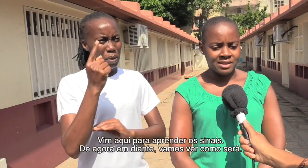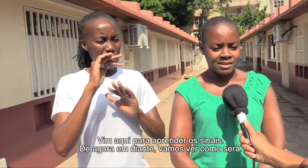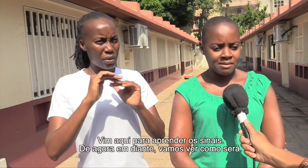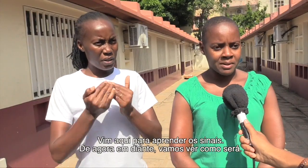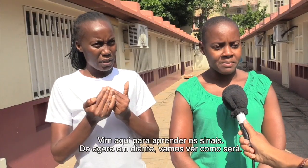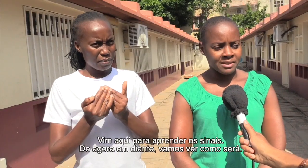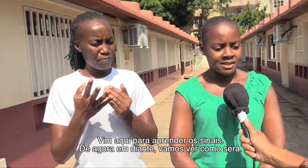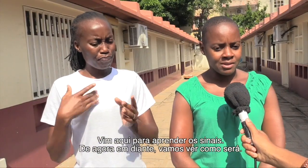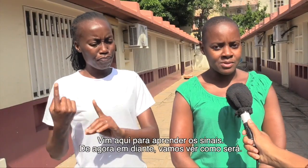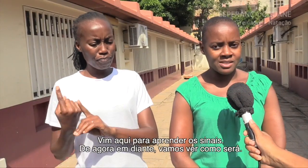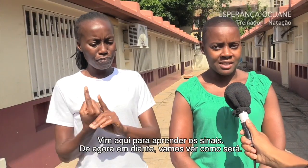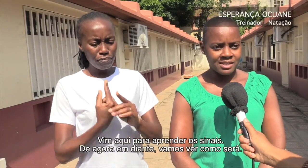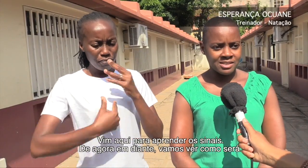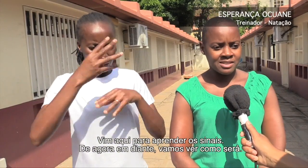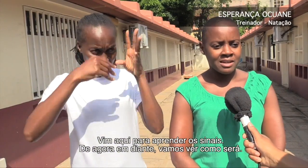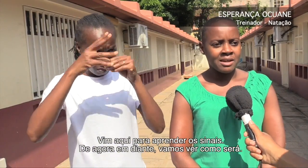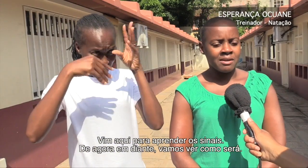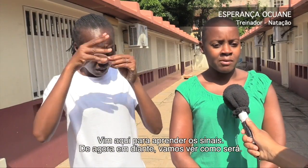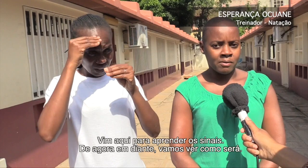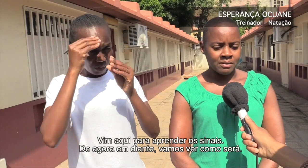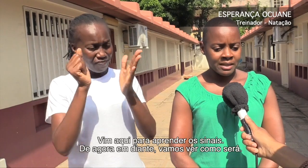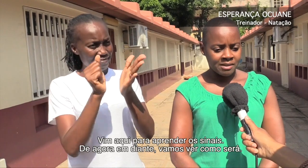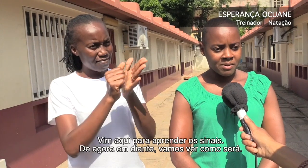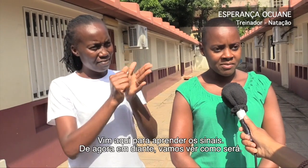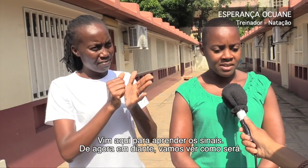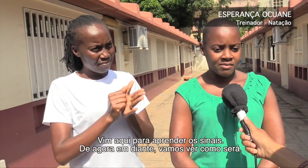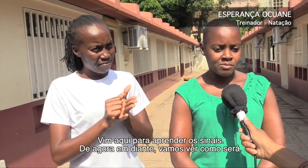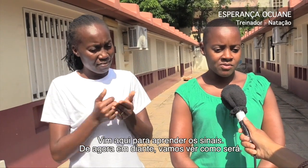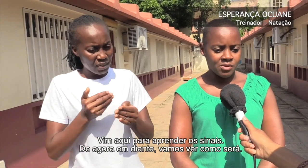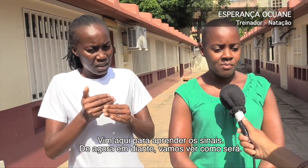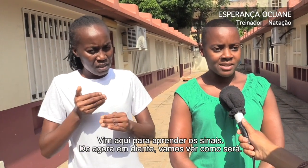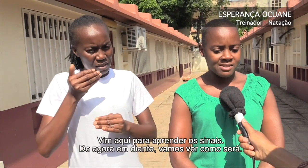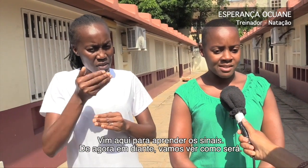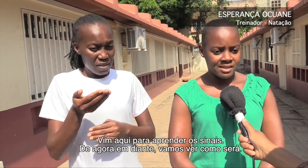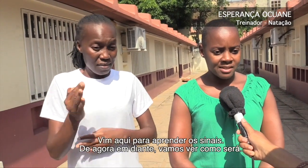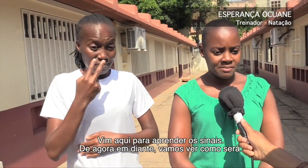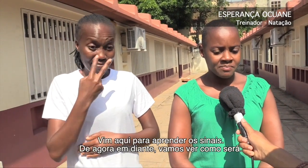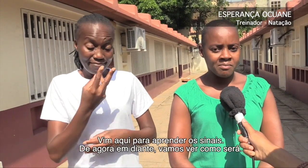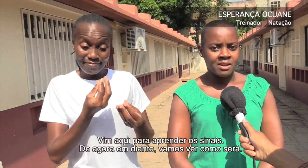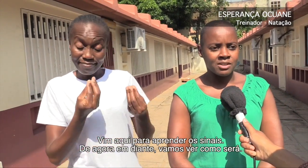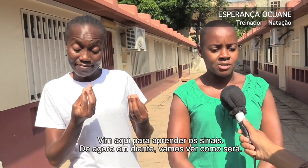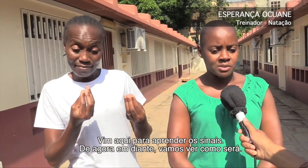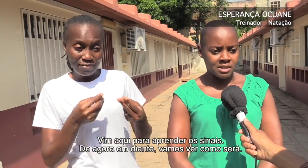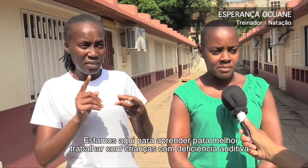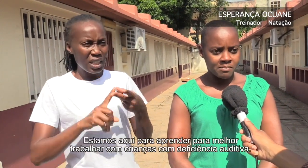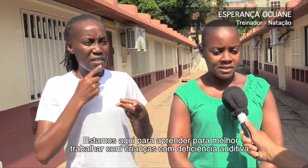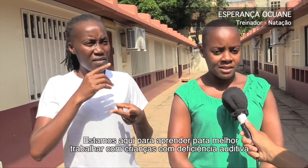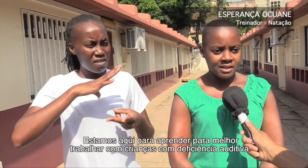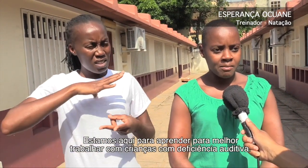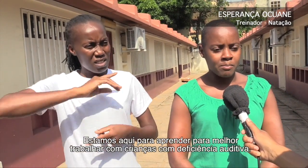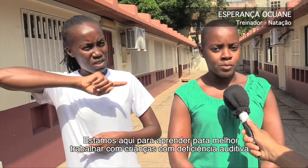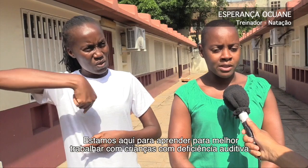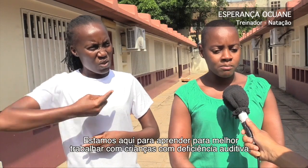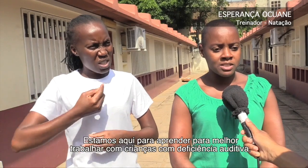Vim aqui para aprender os sinais. Daqui para frente, vamos ver como é que será. Estamos aqui para